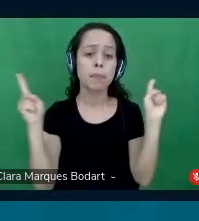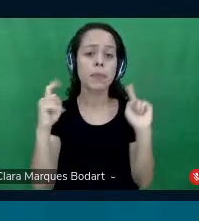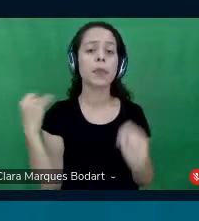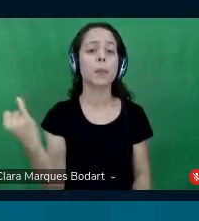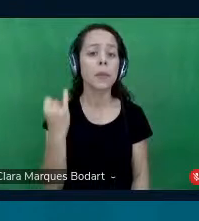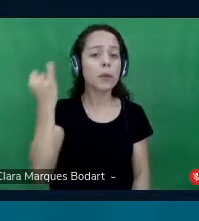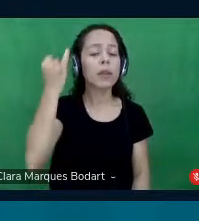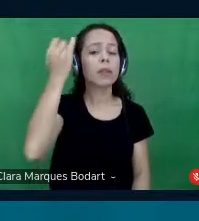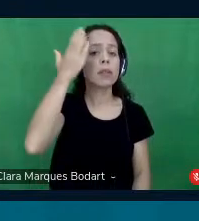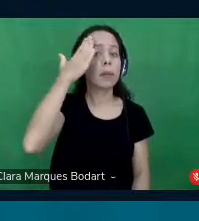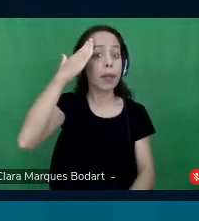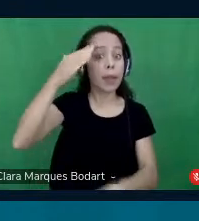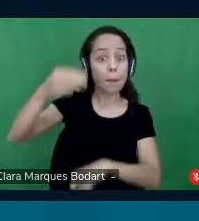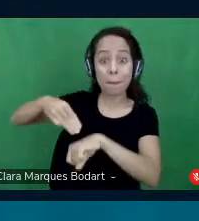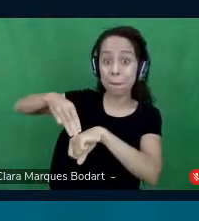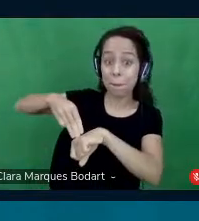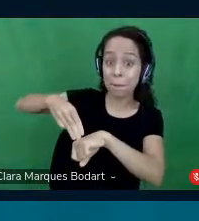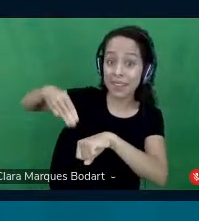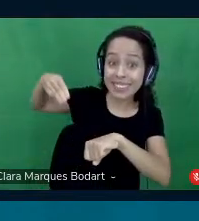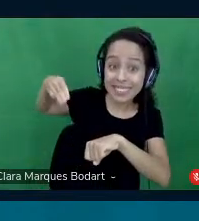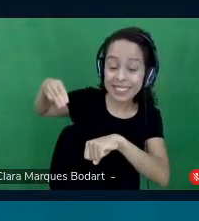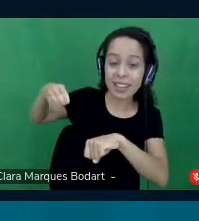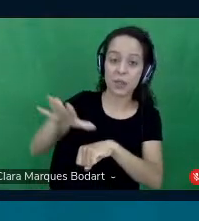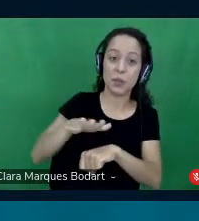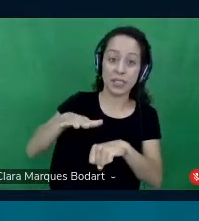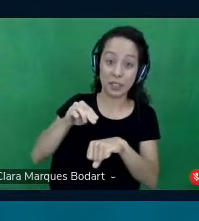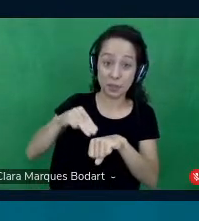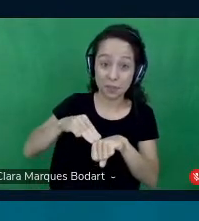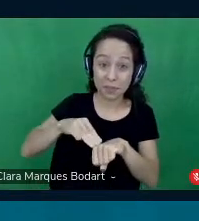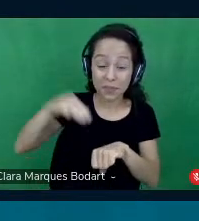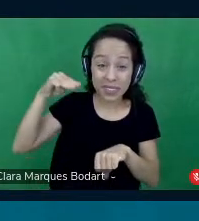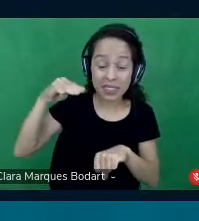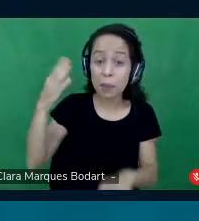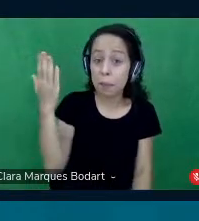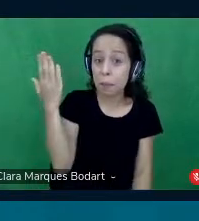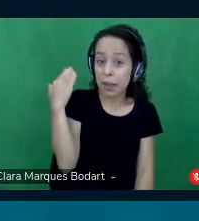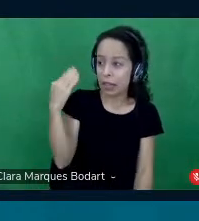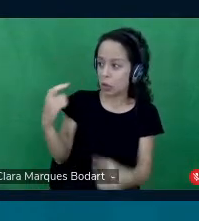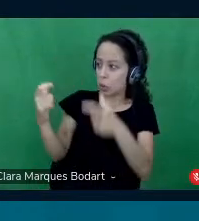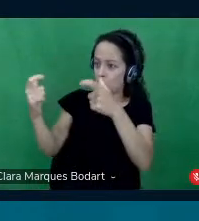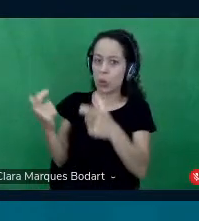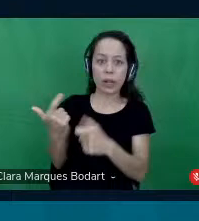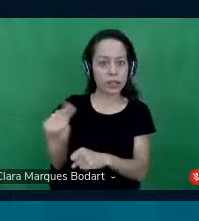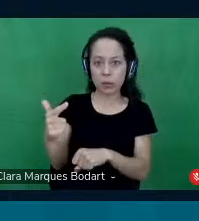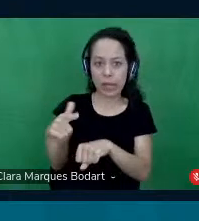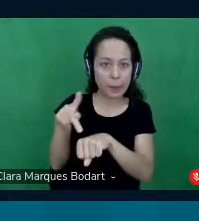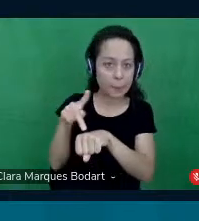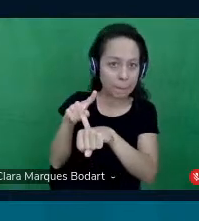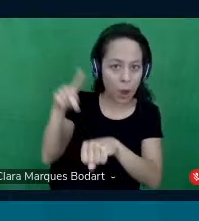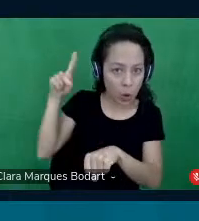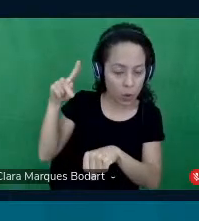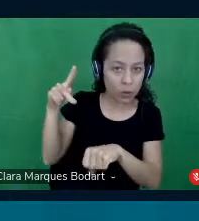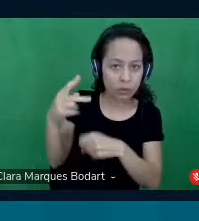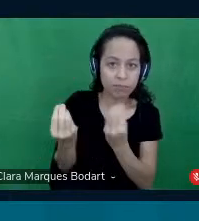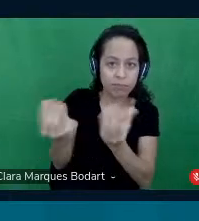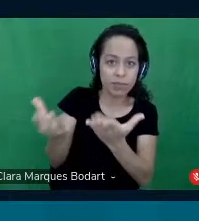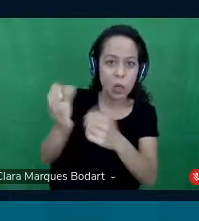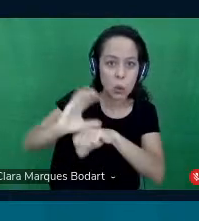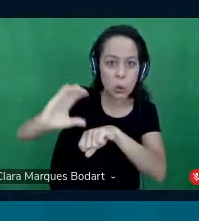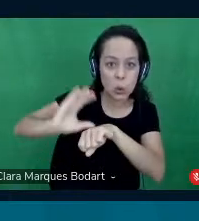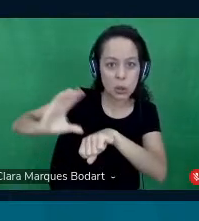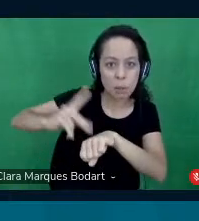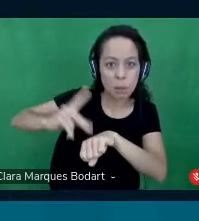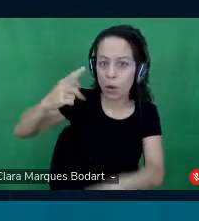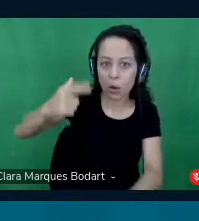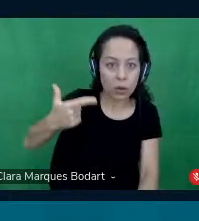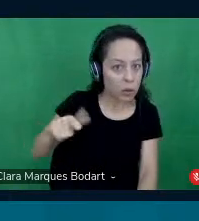pós-graduação estrito senso aonde não existia antes a pós-graduação, onde as instituições de ensino